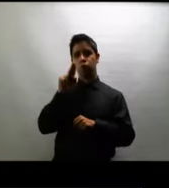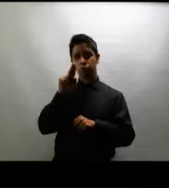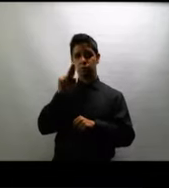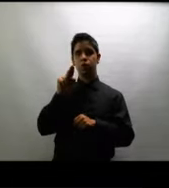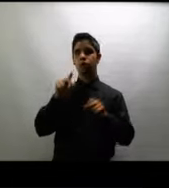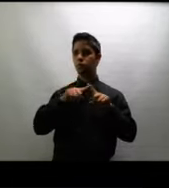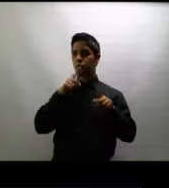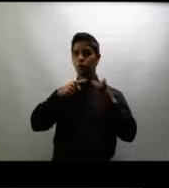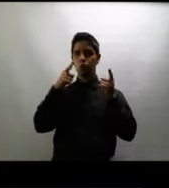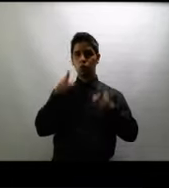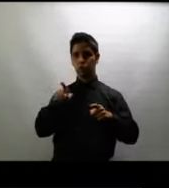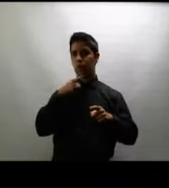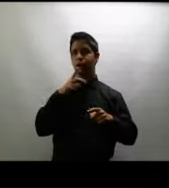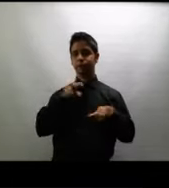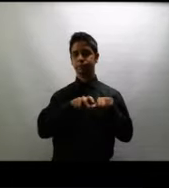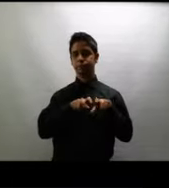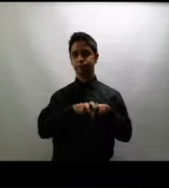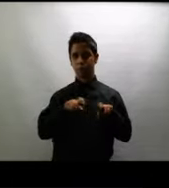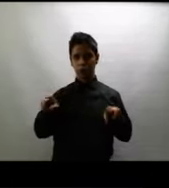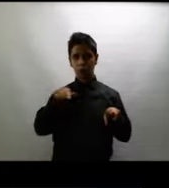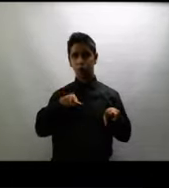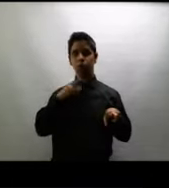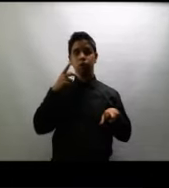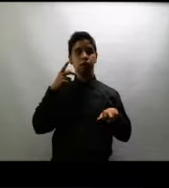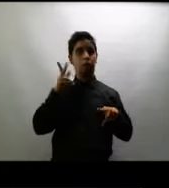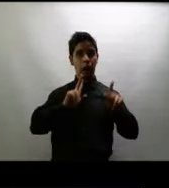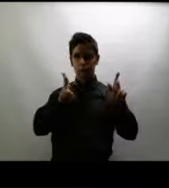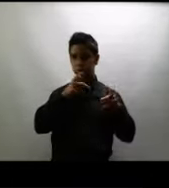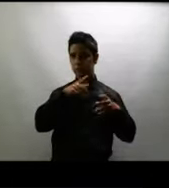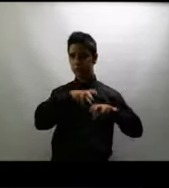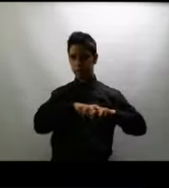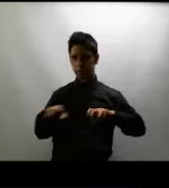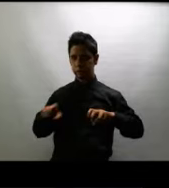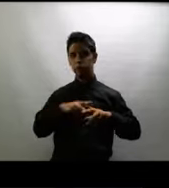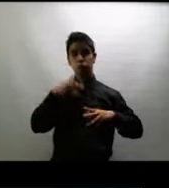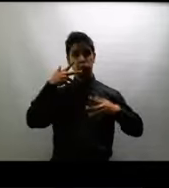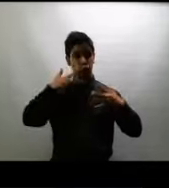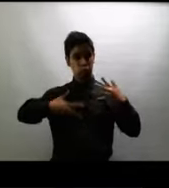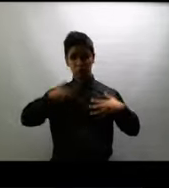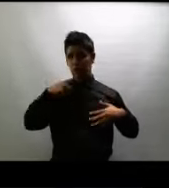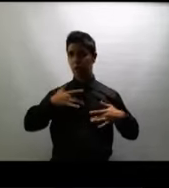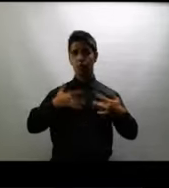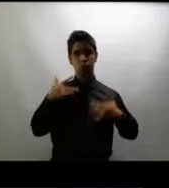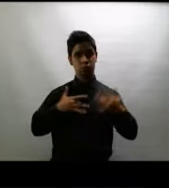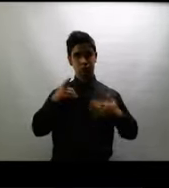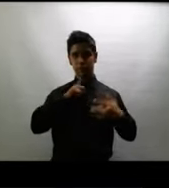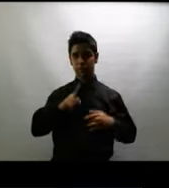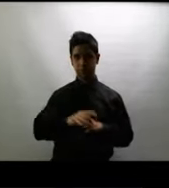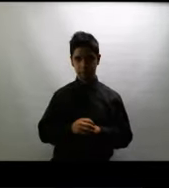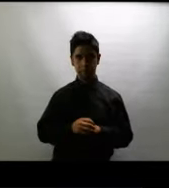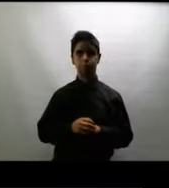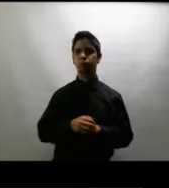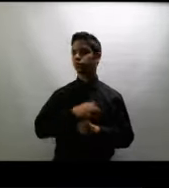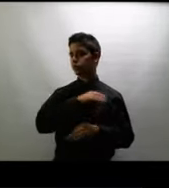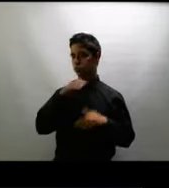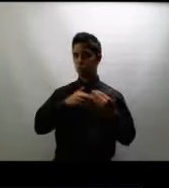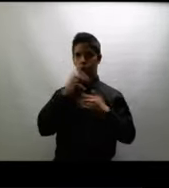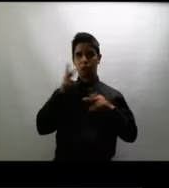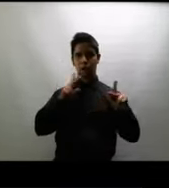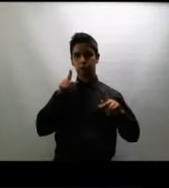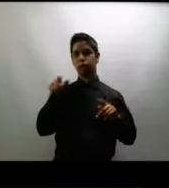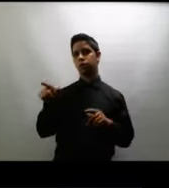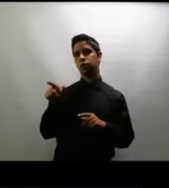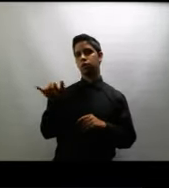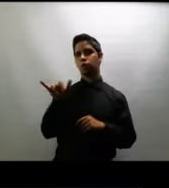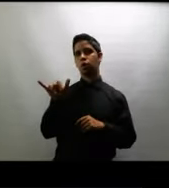a sentarse en el banco y salían llorando. O sea, era bien, bien emotivo. Terminaron todo. Los